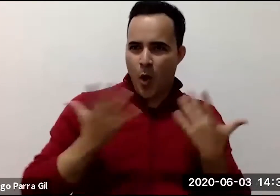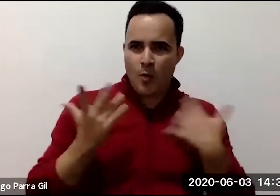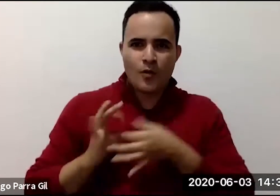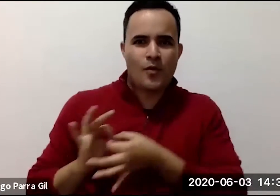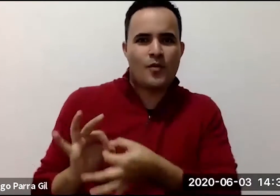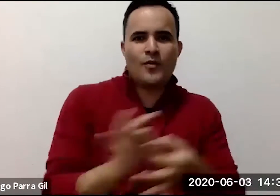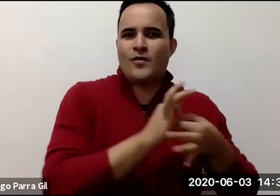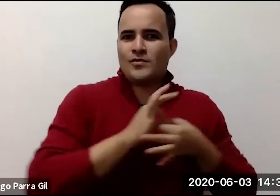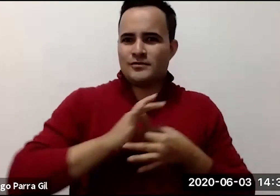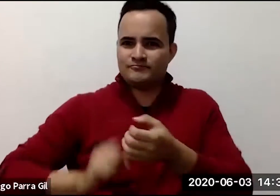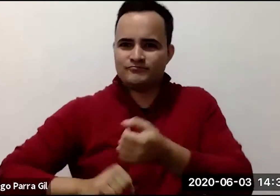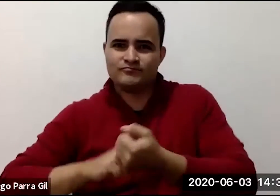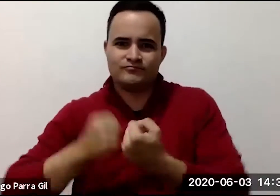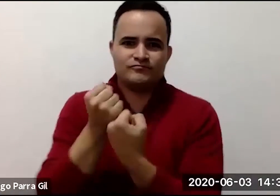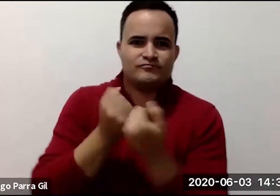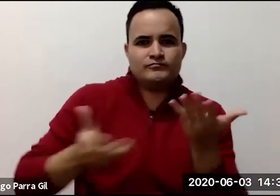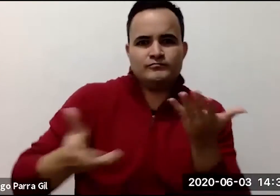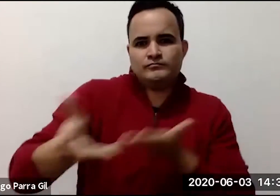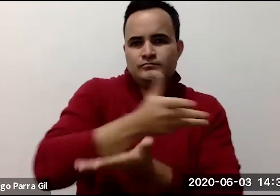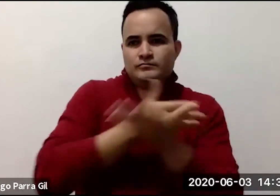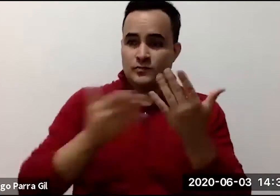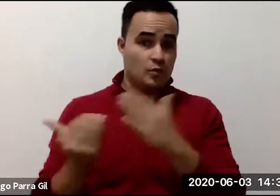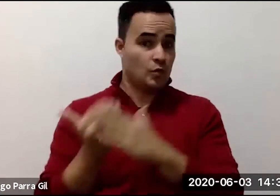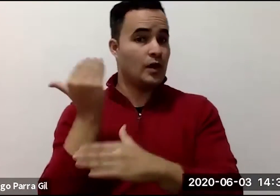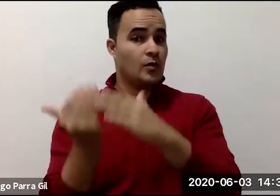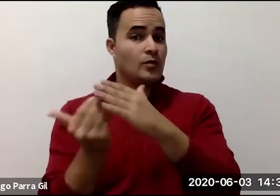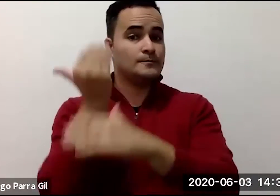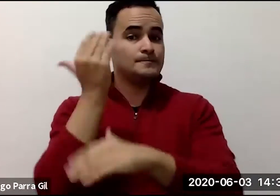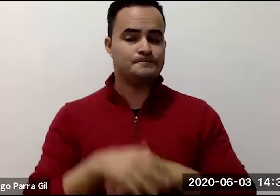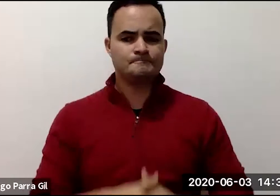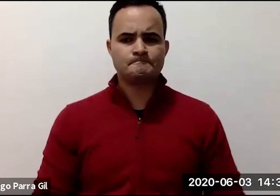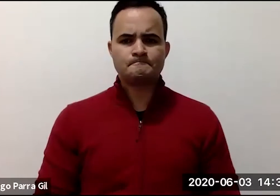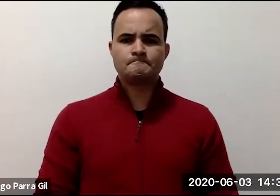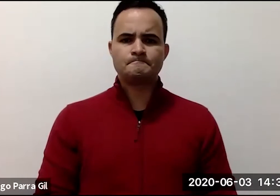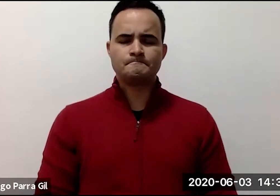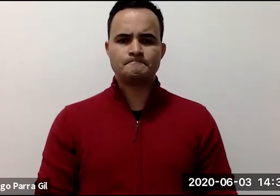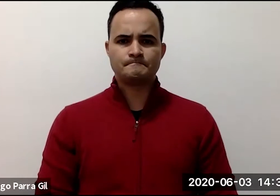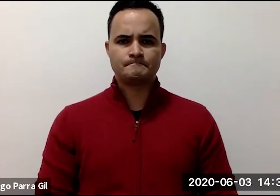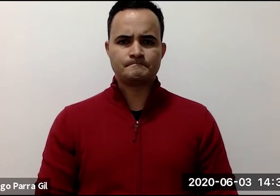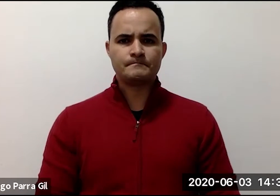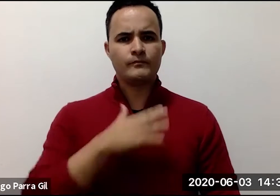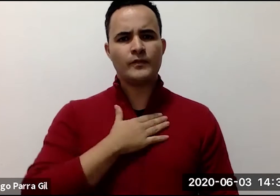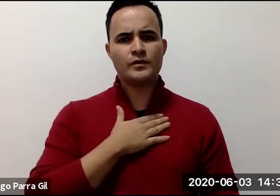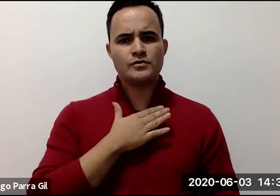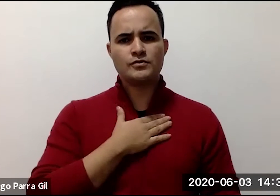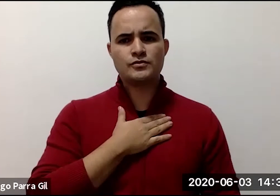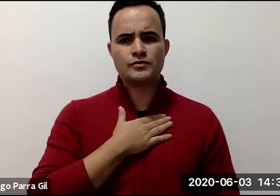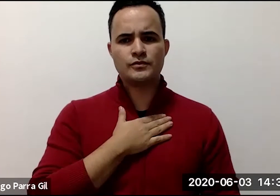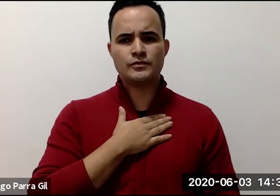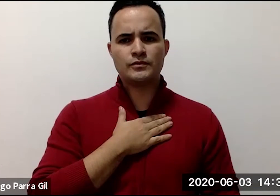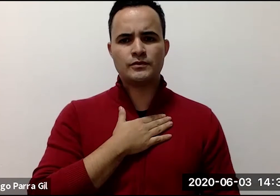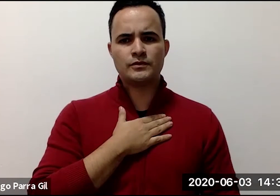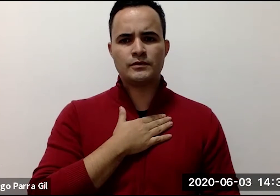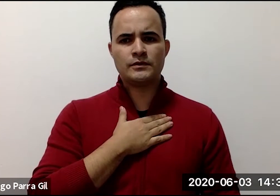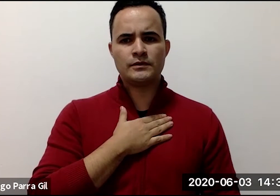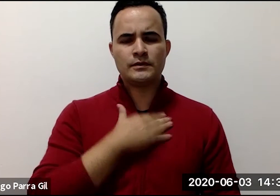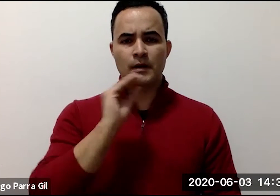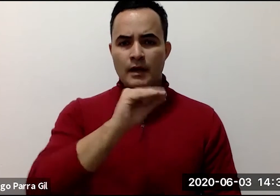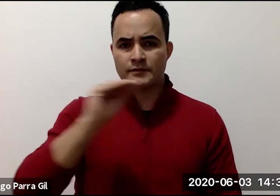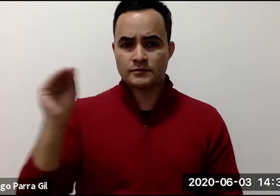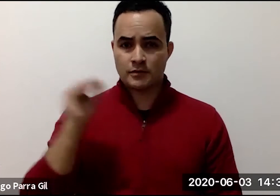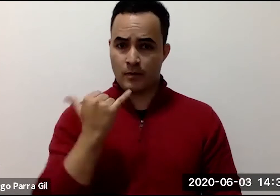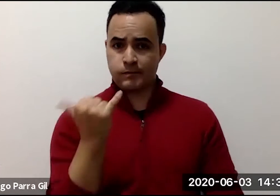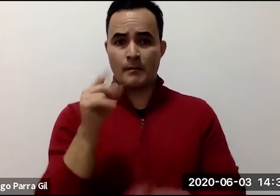Voy a fluir de esta representación, digamos, para las personas con limitación o discapacidad visual.